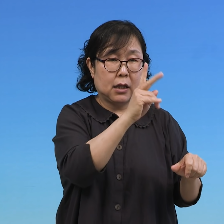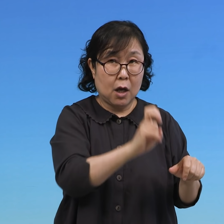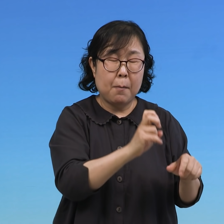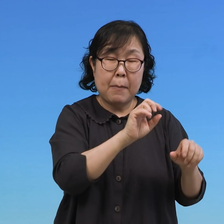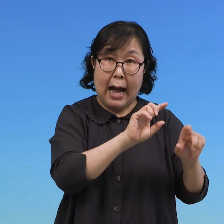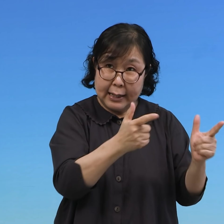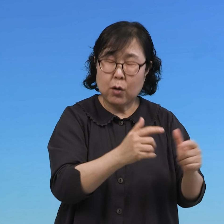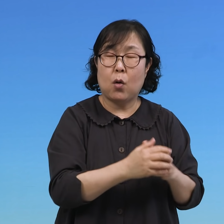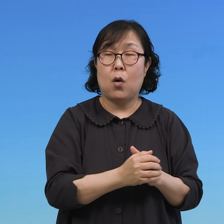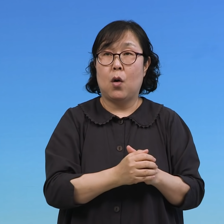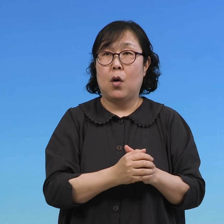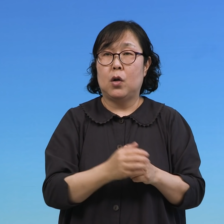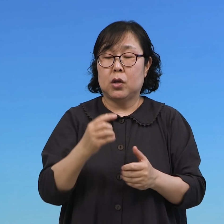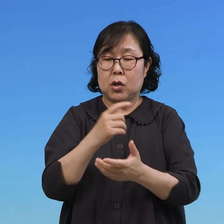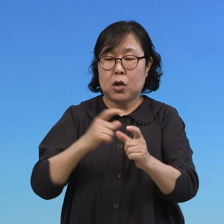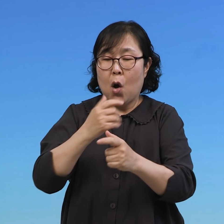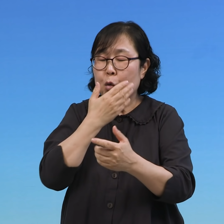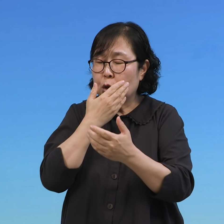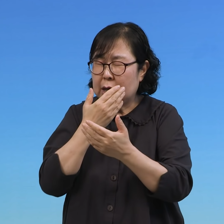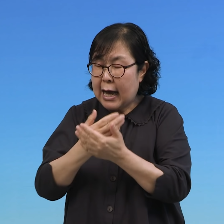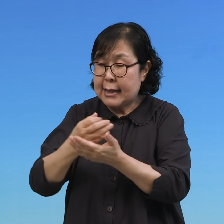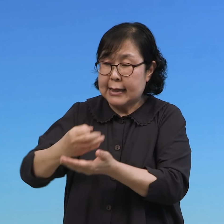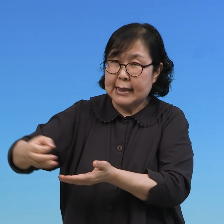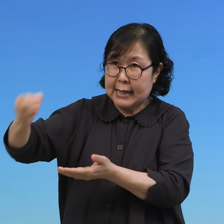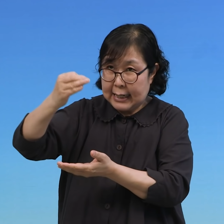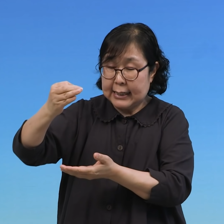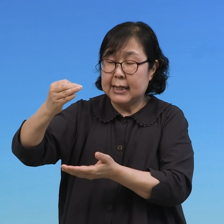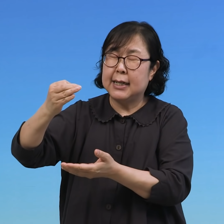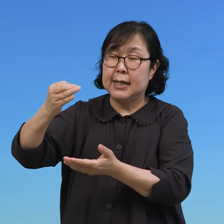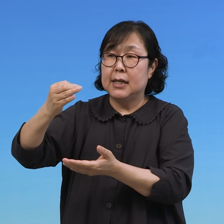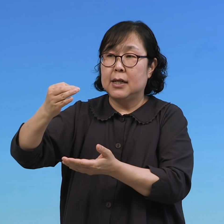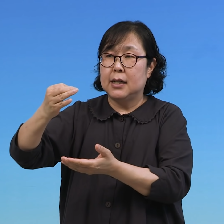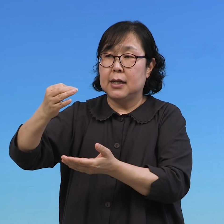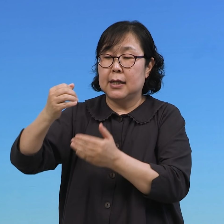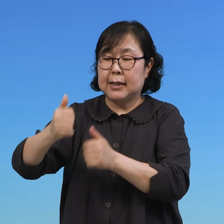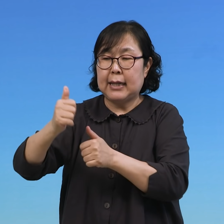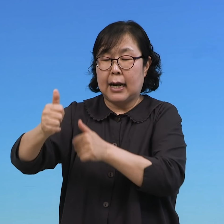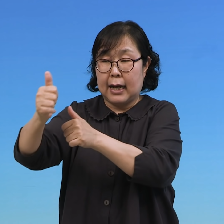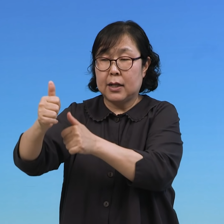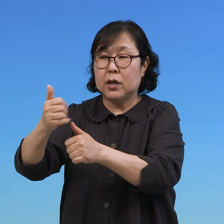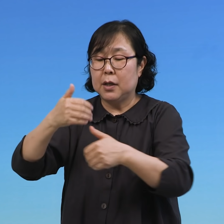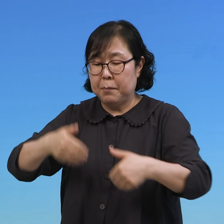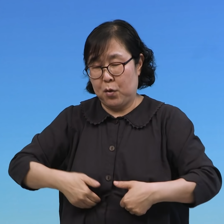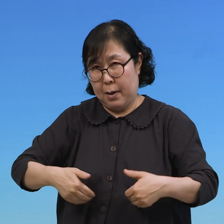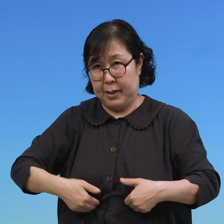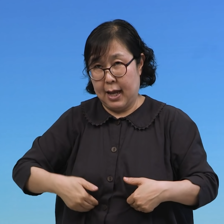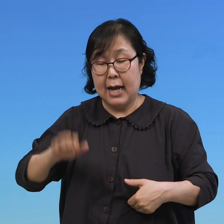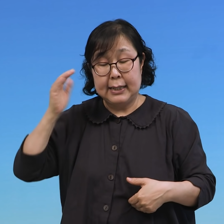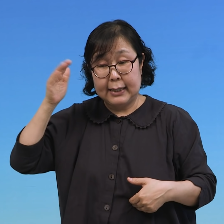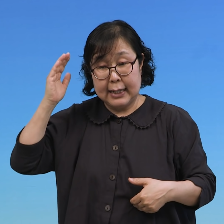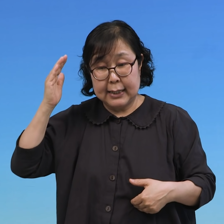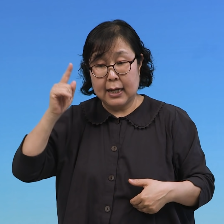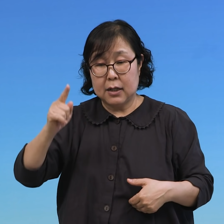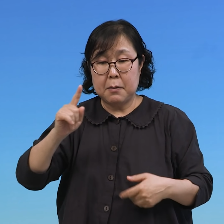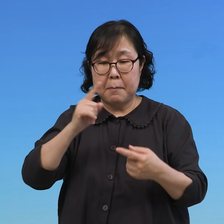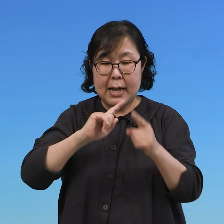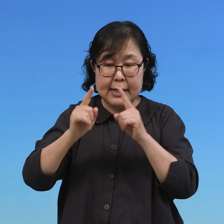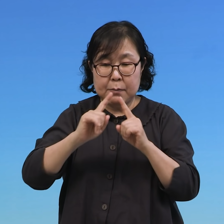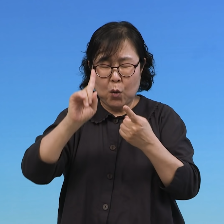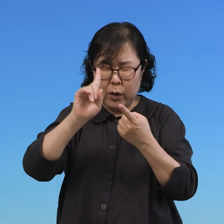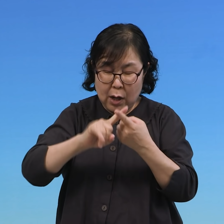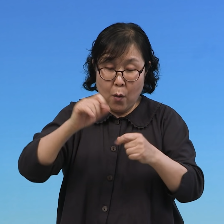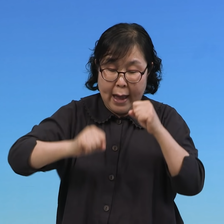취하기로 결정하는 것이다. 최근에 바로 이 말씀을 그대로 구현해낸 한 지도자가 있죠.